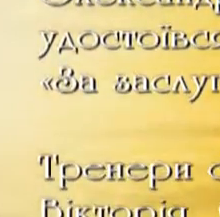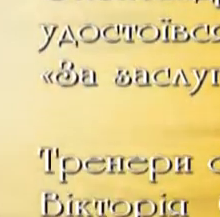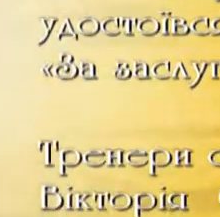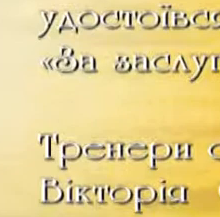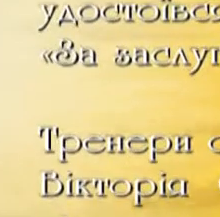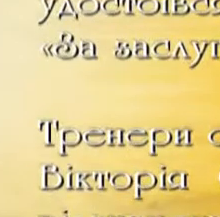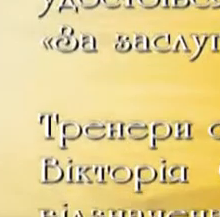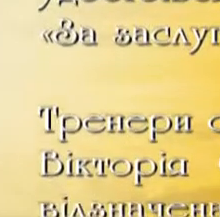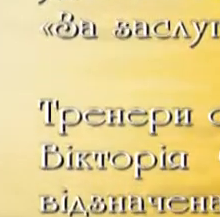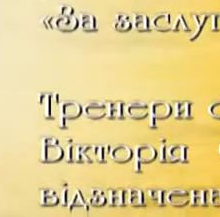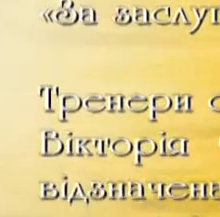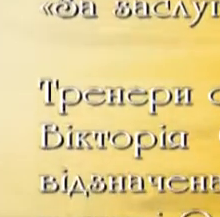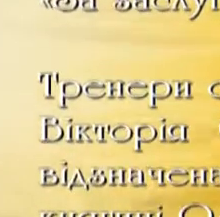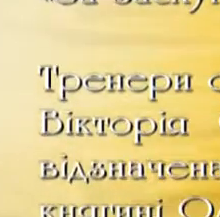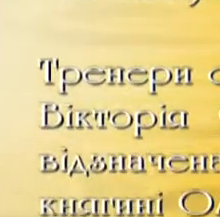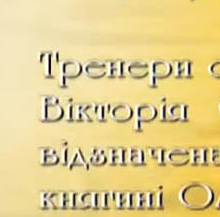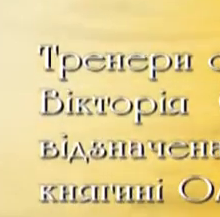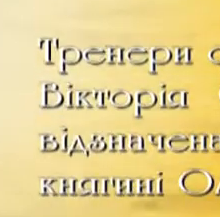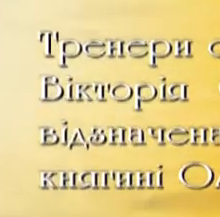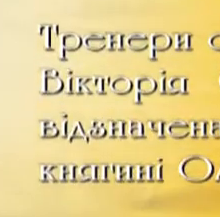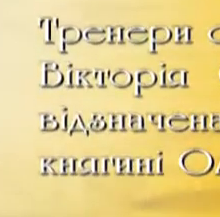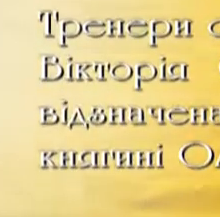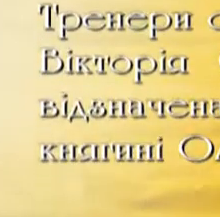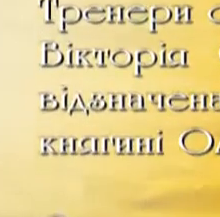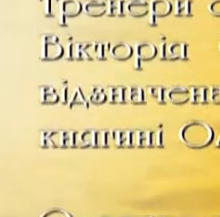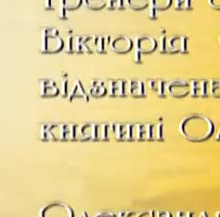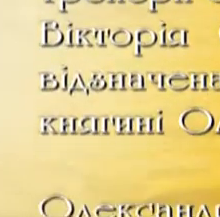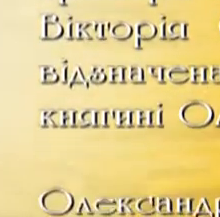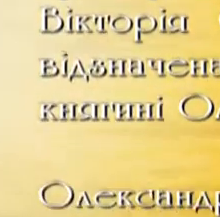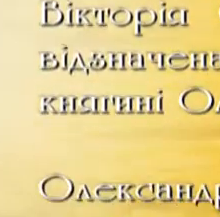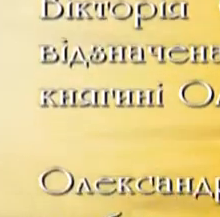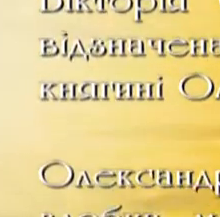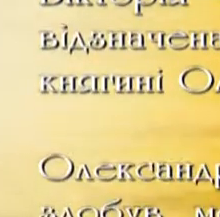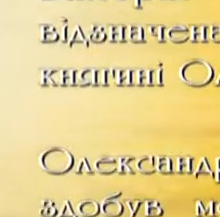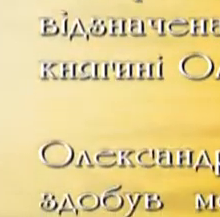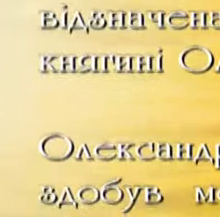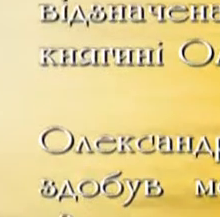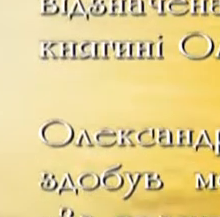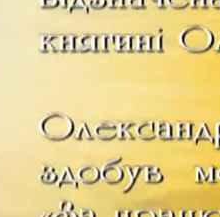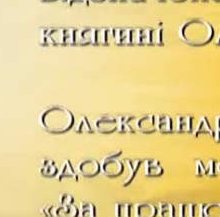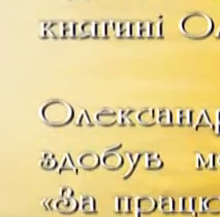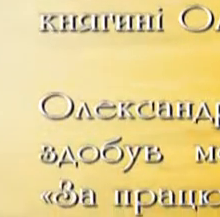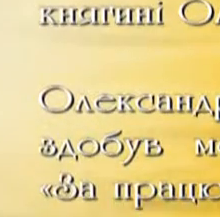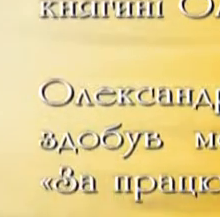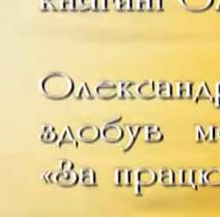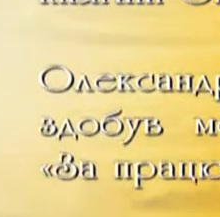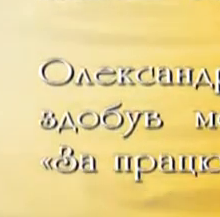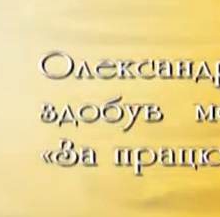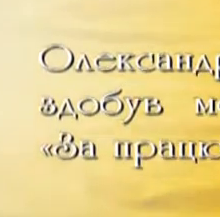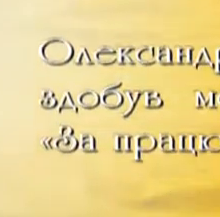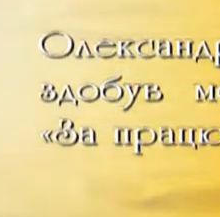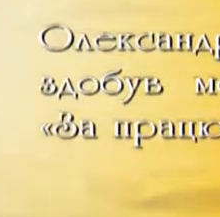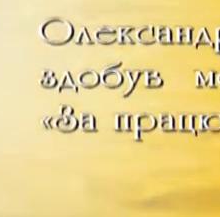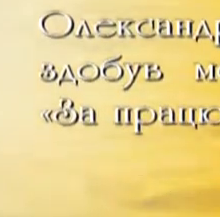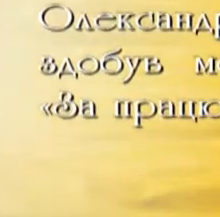Колодій удостоївся ордена «За заслуги 2-го ступеня». Тренери спортсменів Вікторія Свереда відзначена